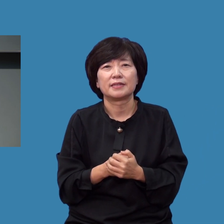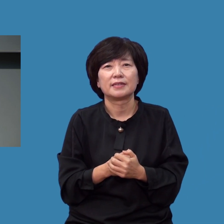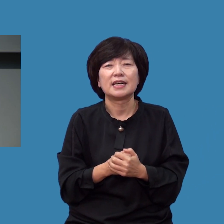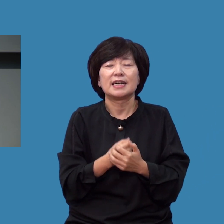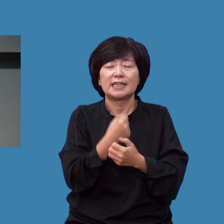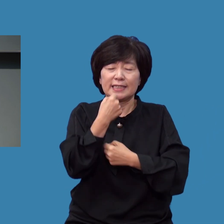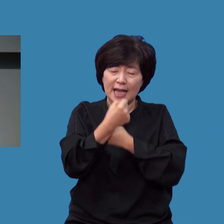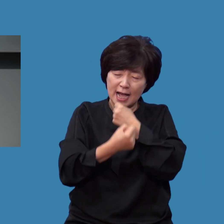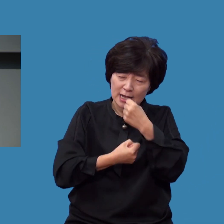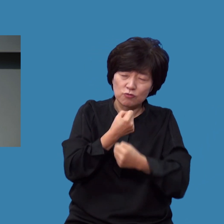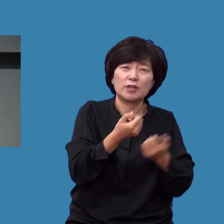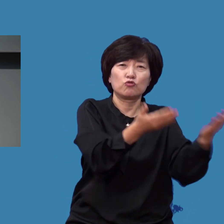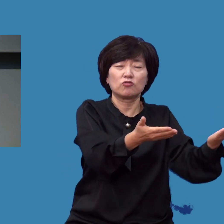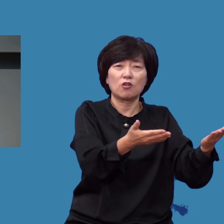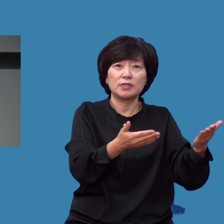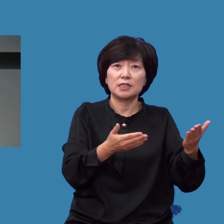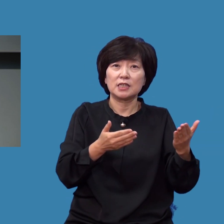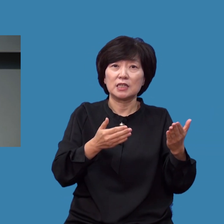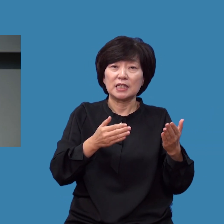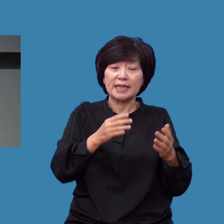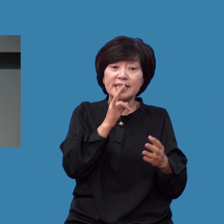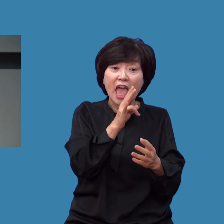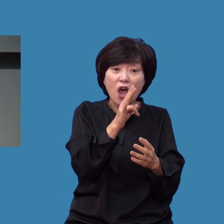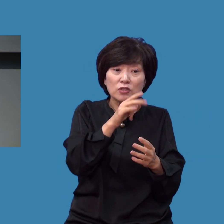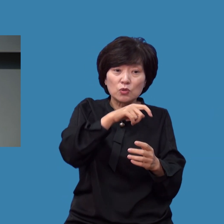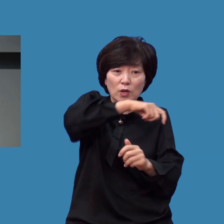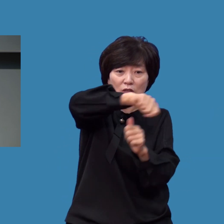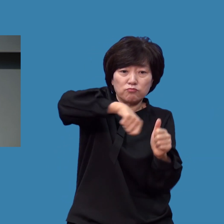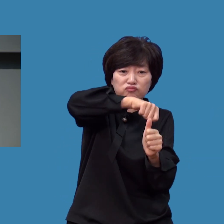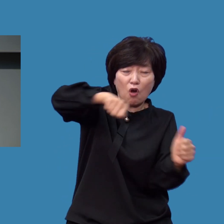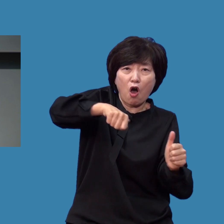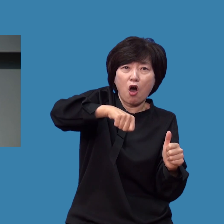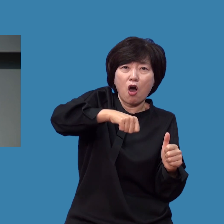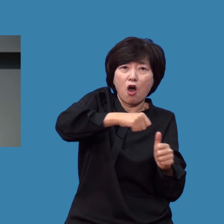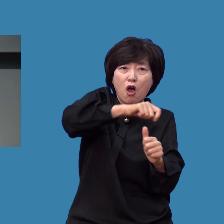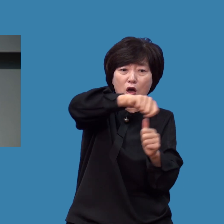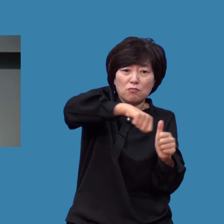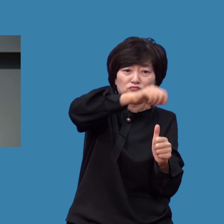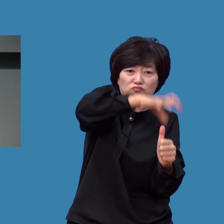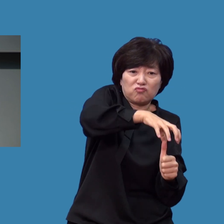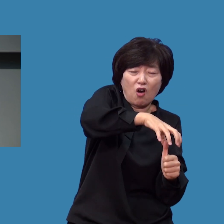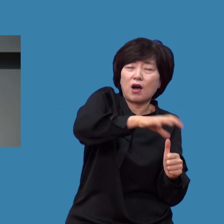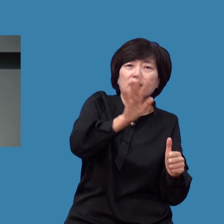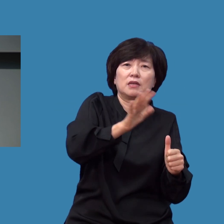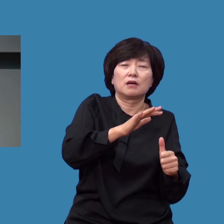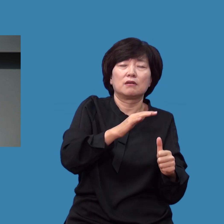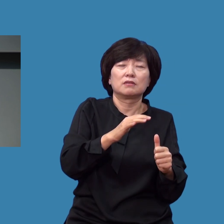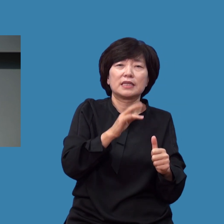예언은 자유케 하는 것이지 묶는 게 아니에요. 예언을 통해서 사람을 매니플레이트 하면 안 돼요.